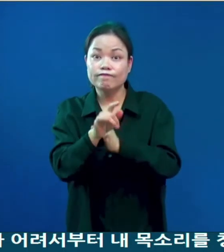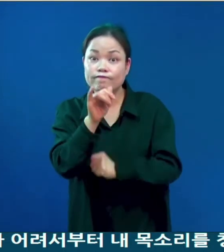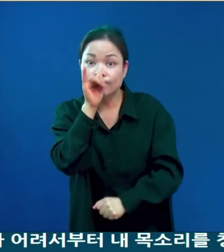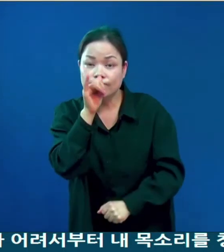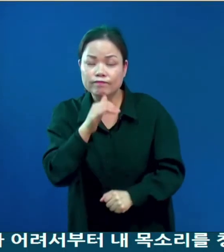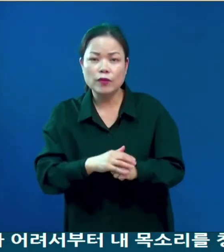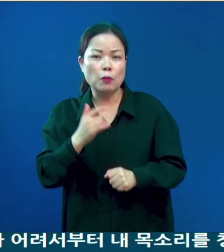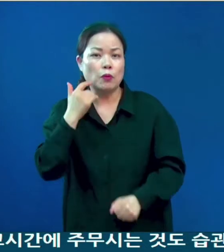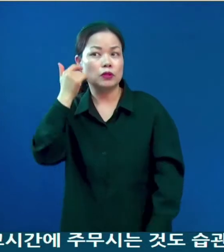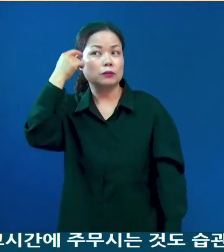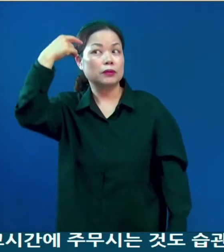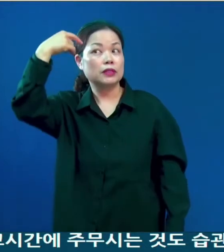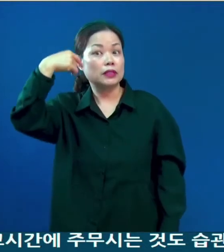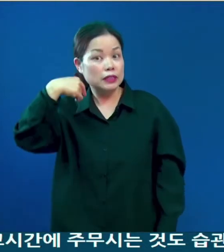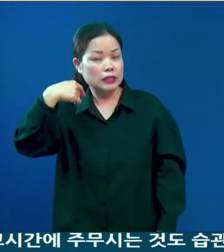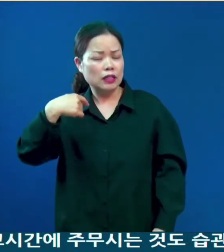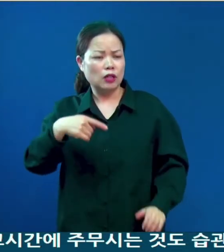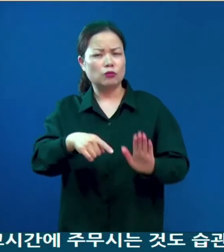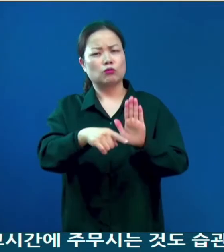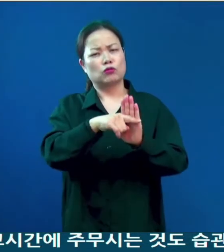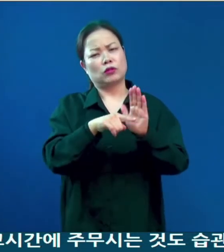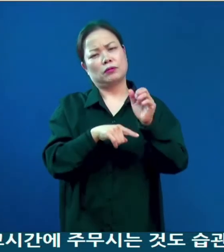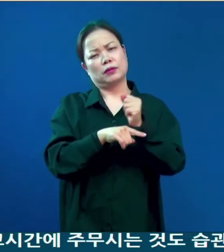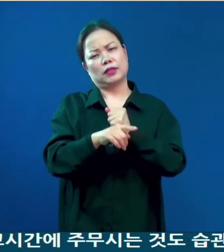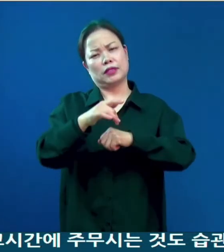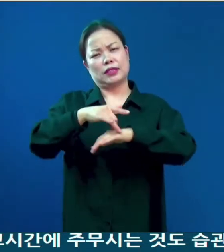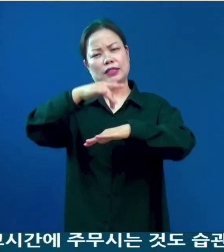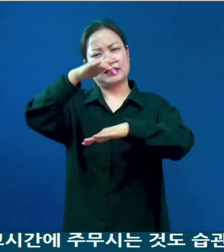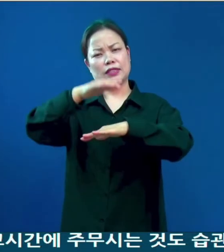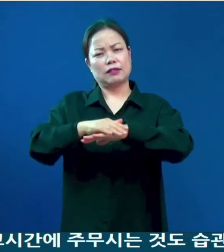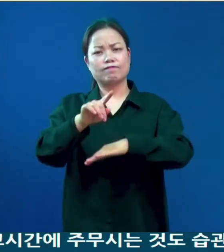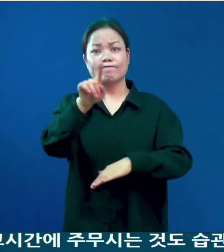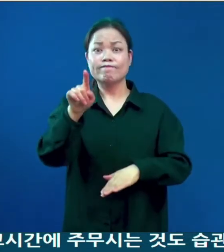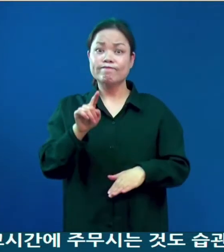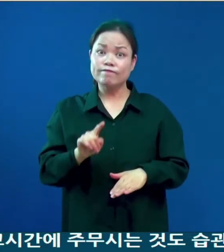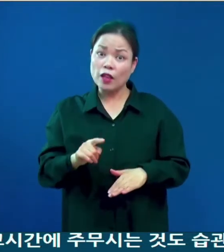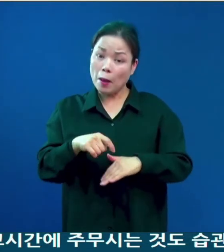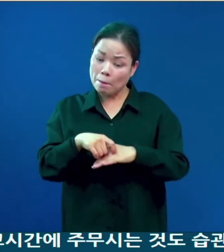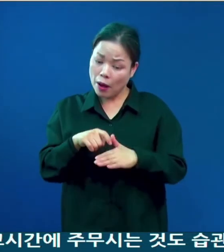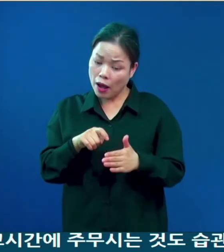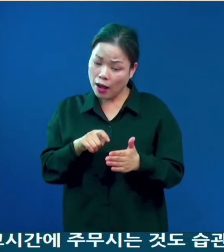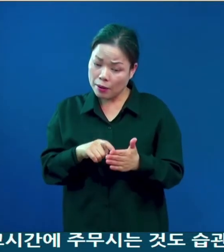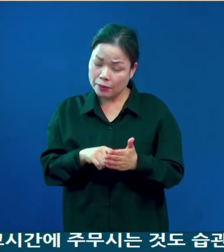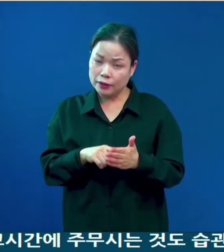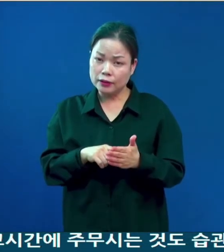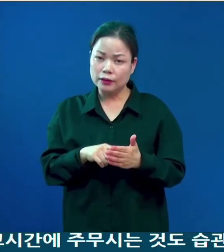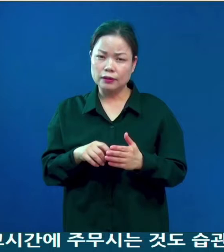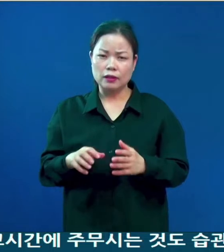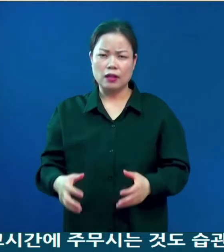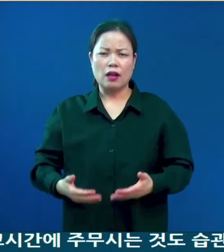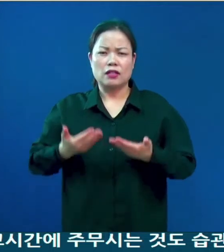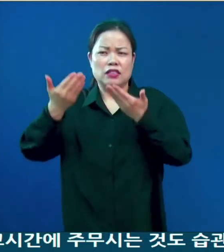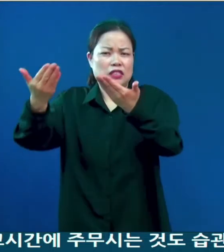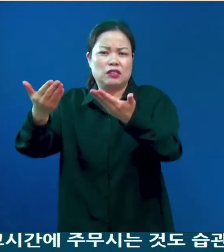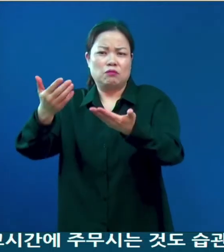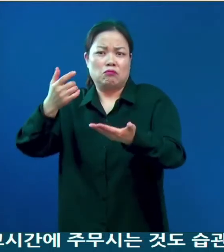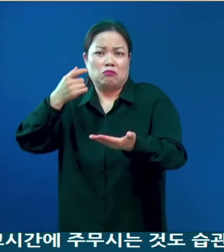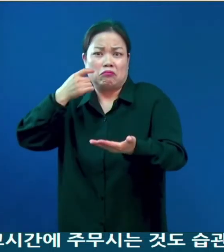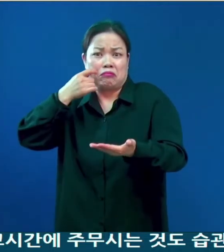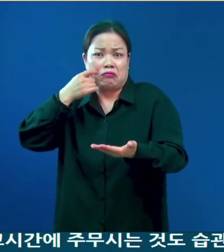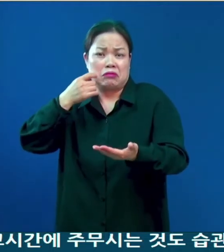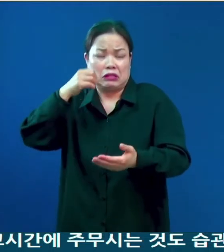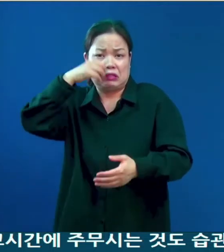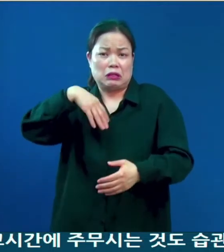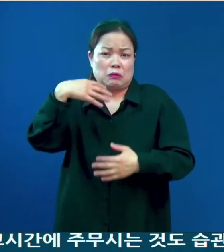제가 느끼기에 거기서 이 부정적 의미의 습관이라고 하는 것은 마음을 다 쏟아붓지 않고